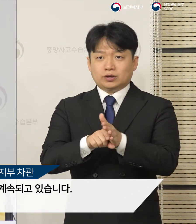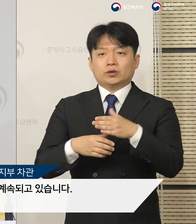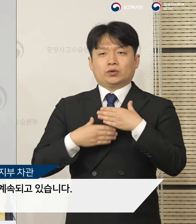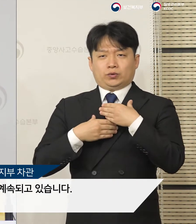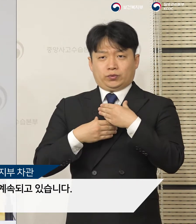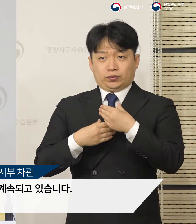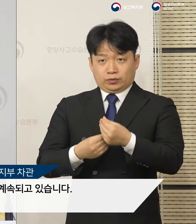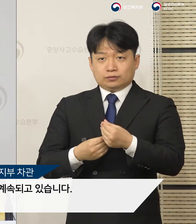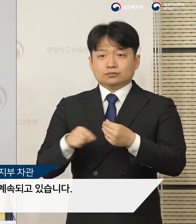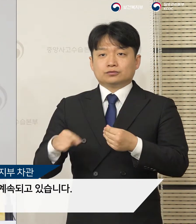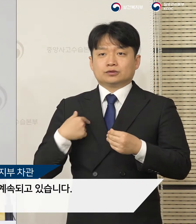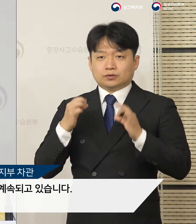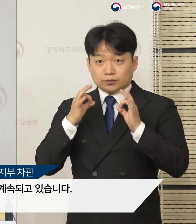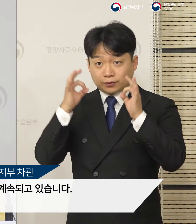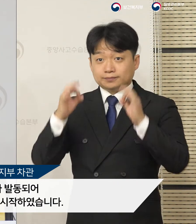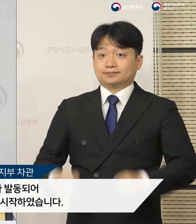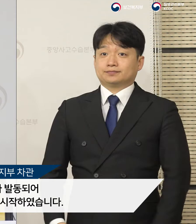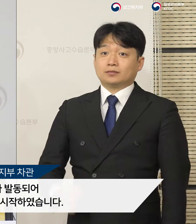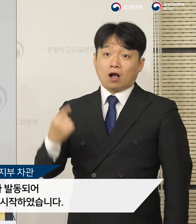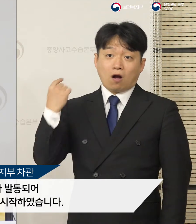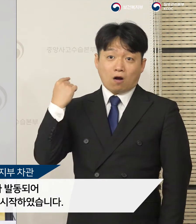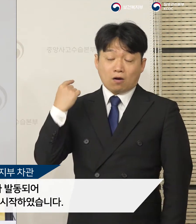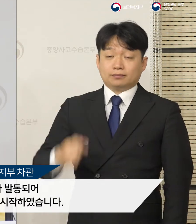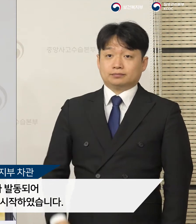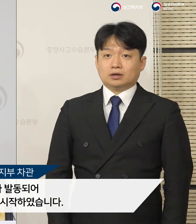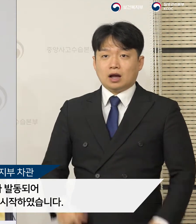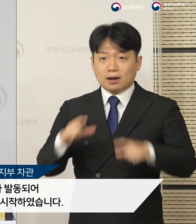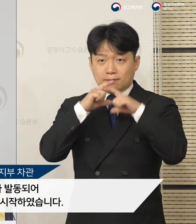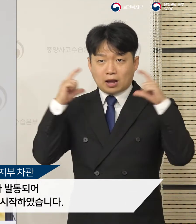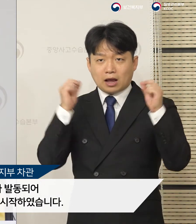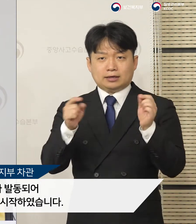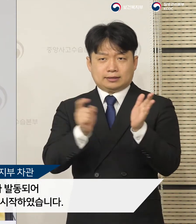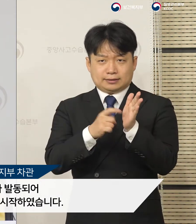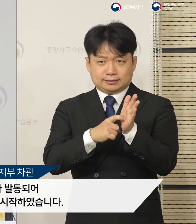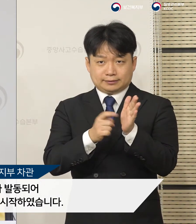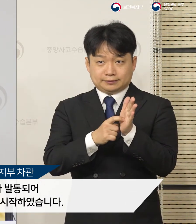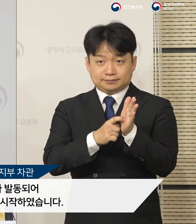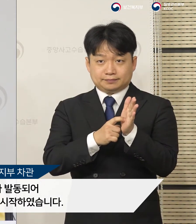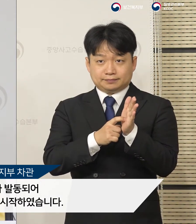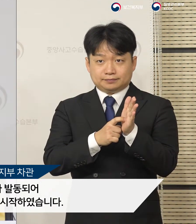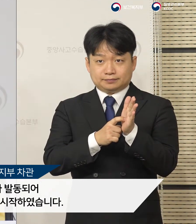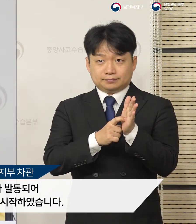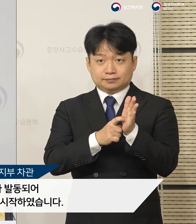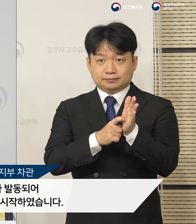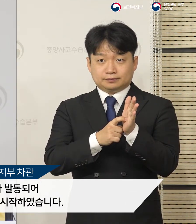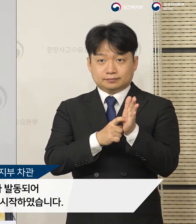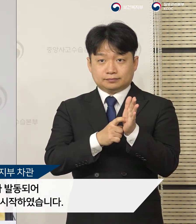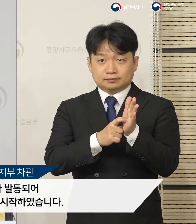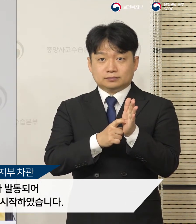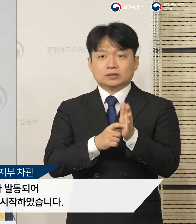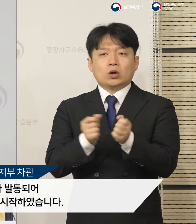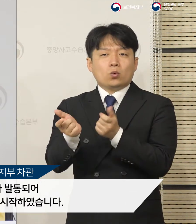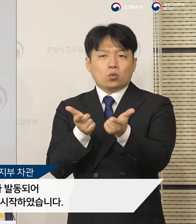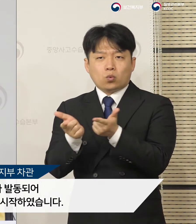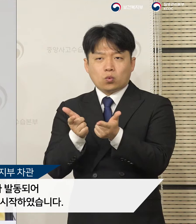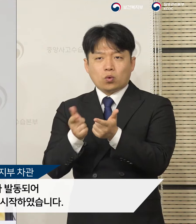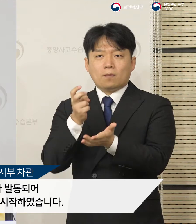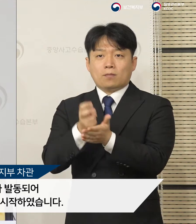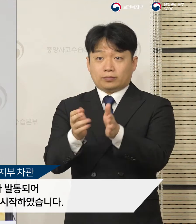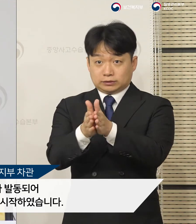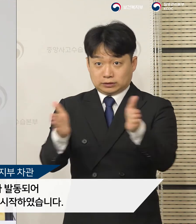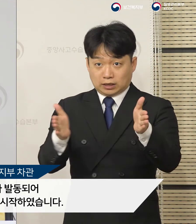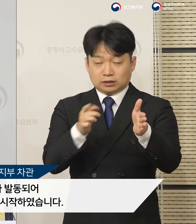노력도 계속되고 있습니다. 어제부터 마스크에 대한 긴급 수급 조정 조치가